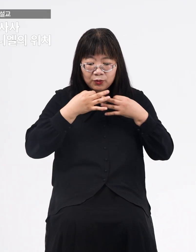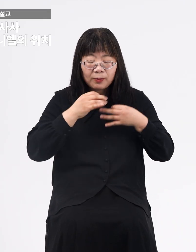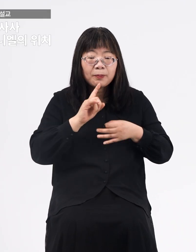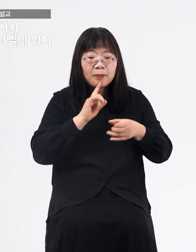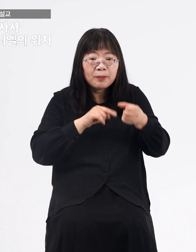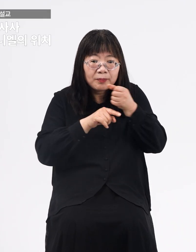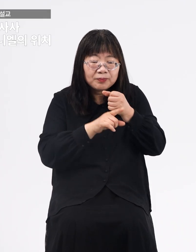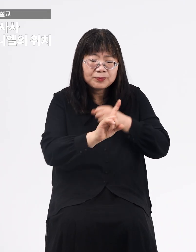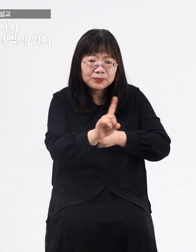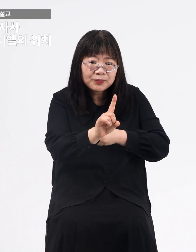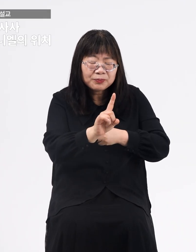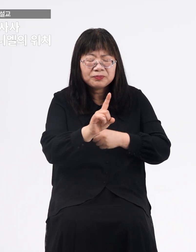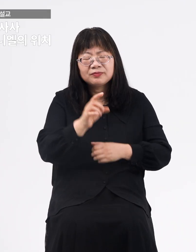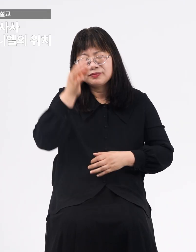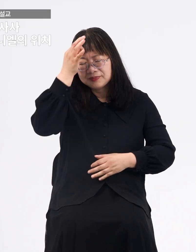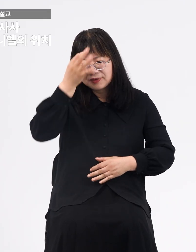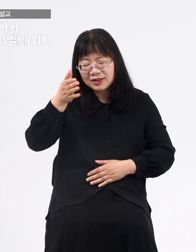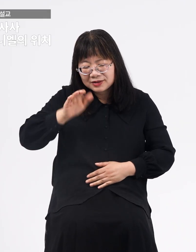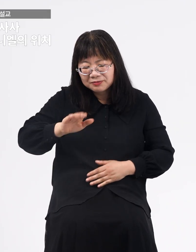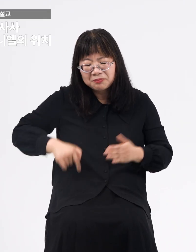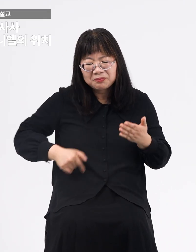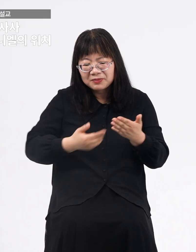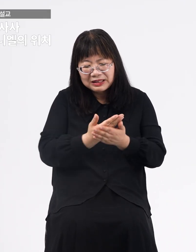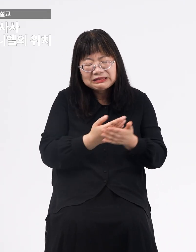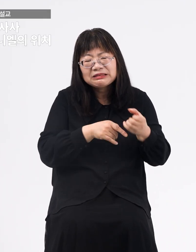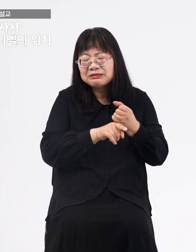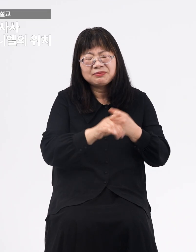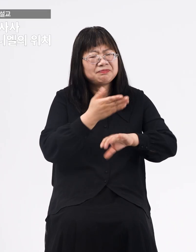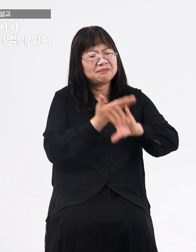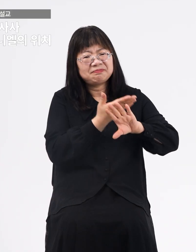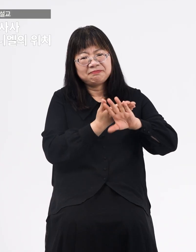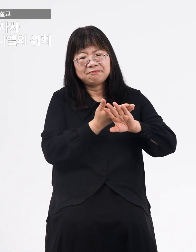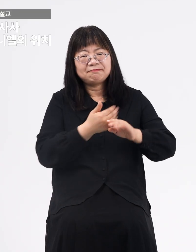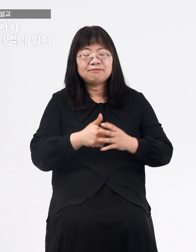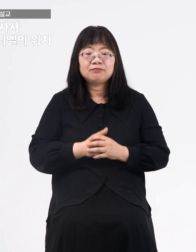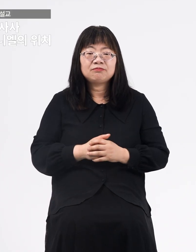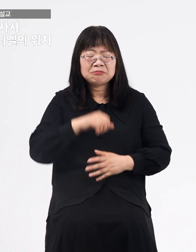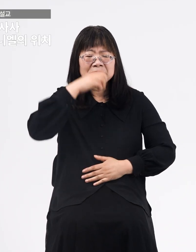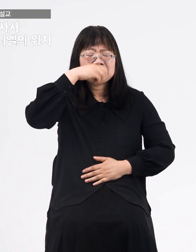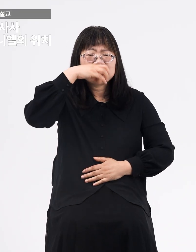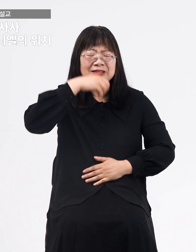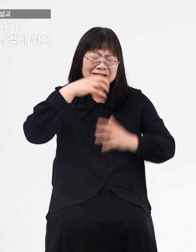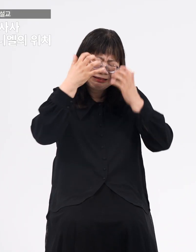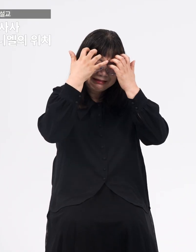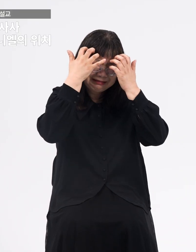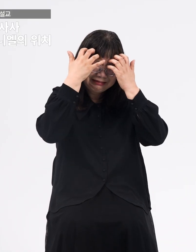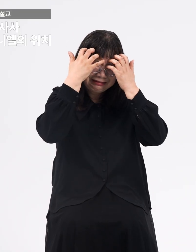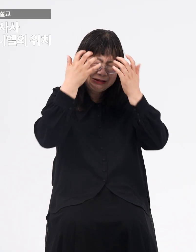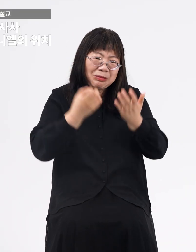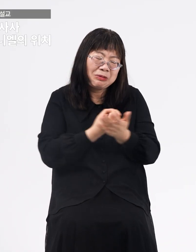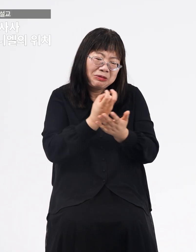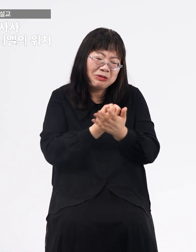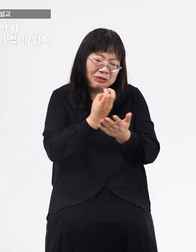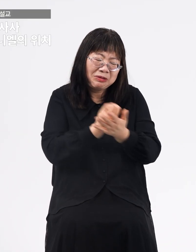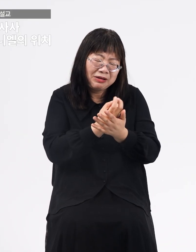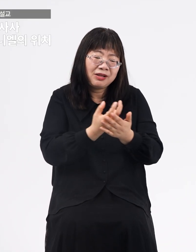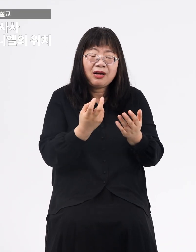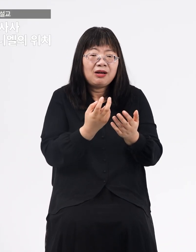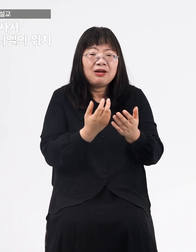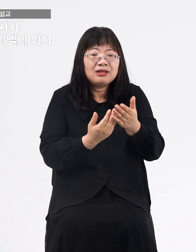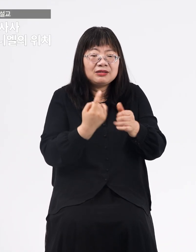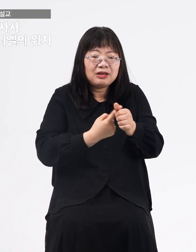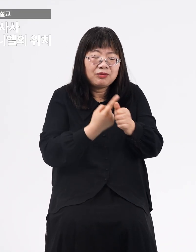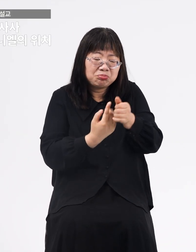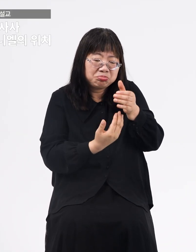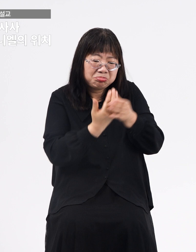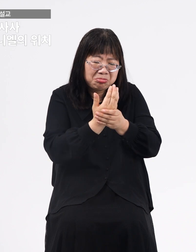말도 미안하지만 회개했다는 말이 아니에요. 그냥 고통에 나오는 절규 같은